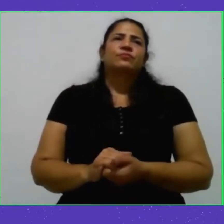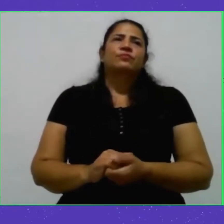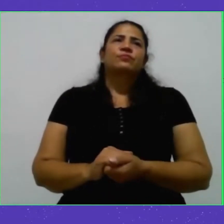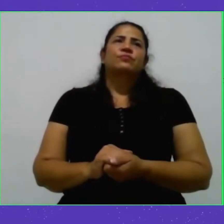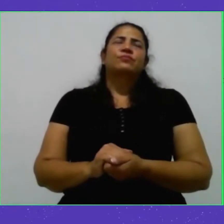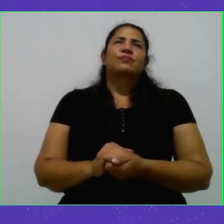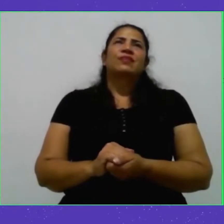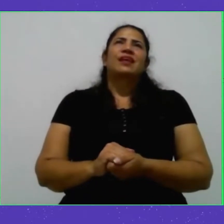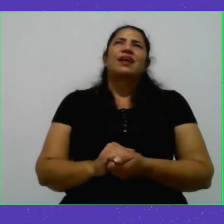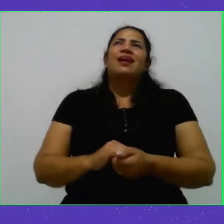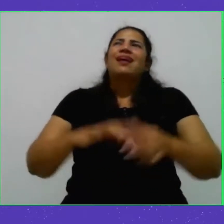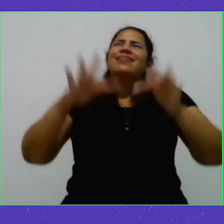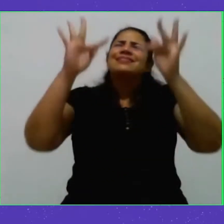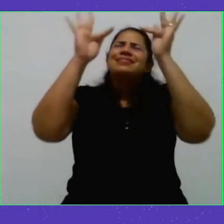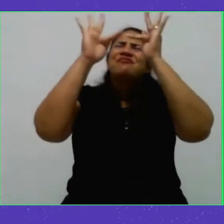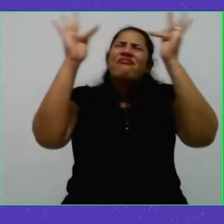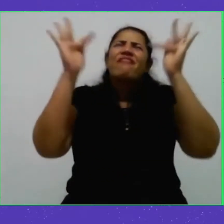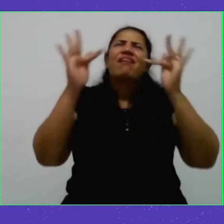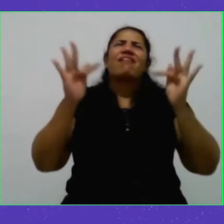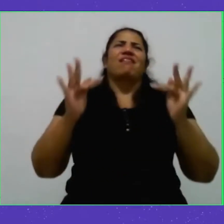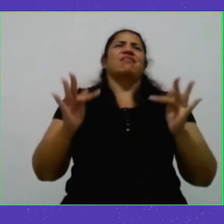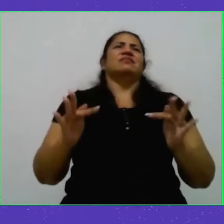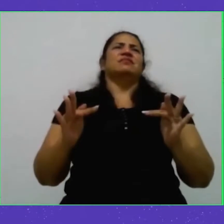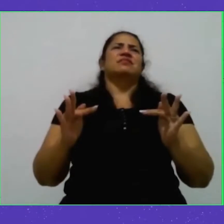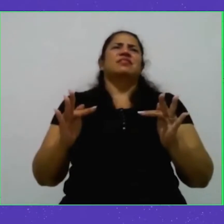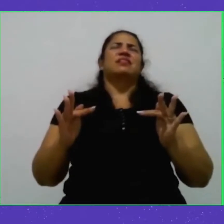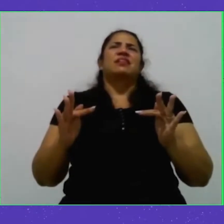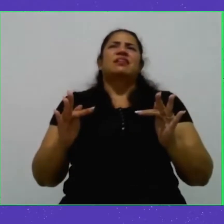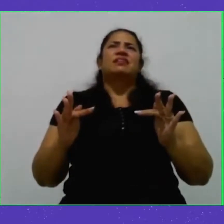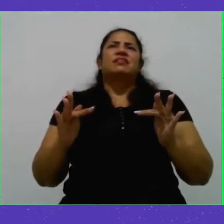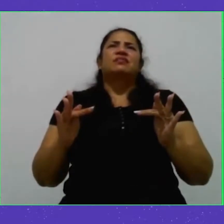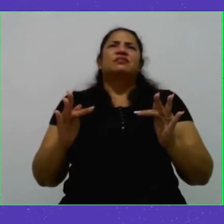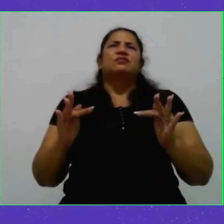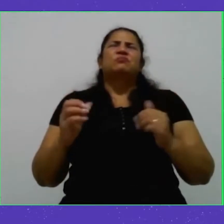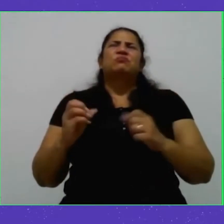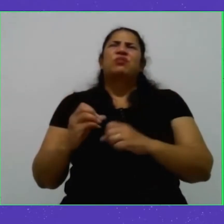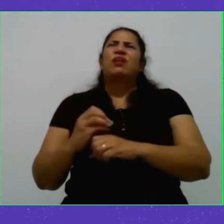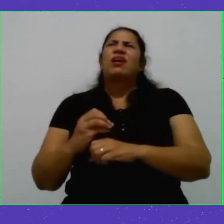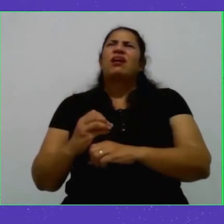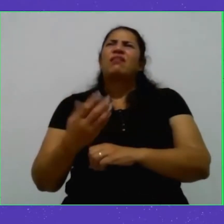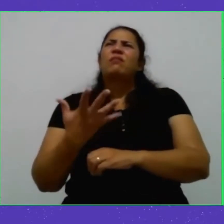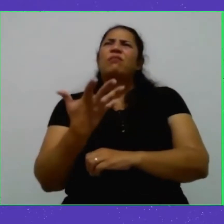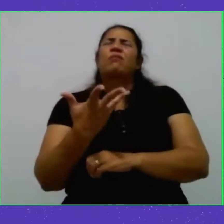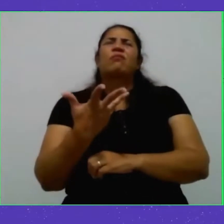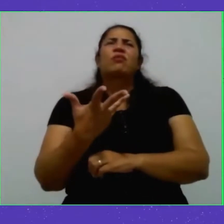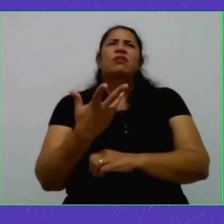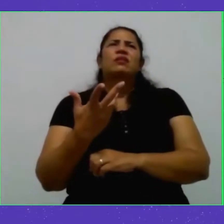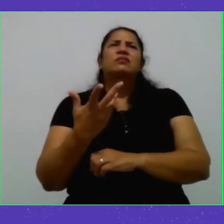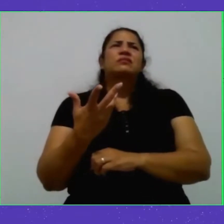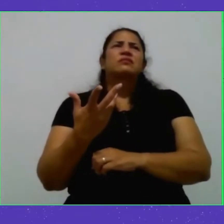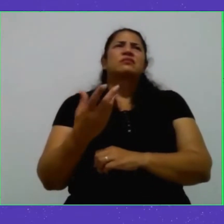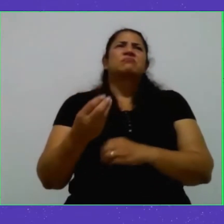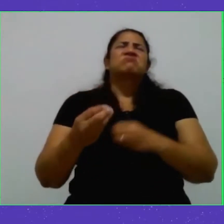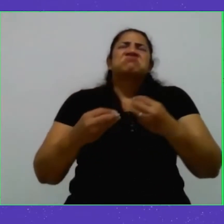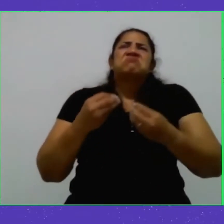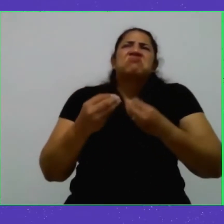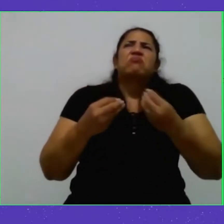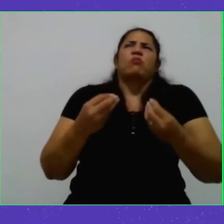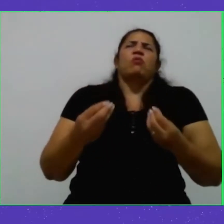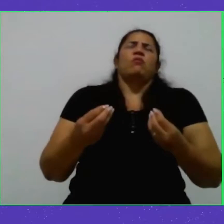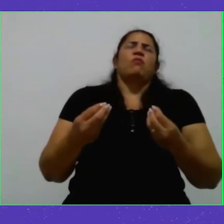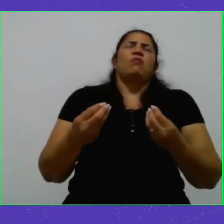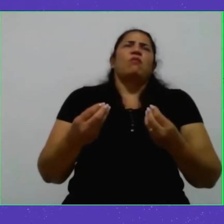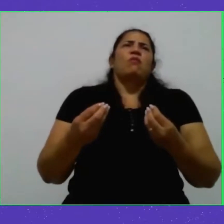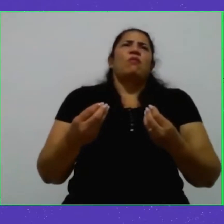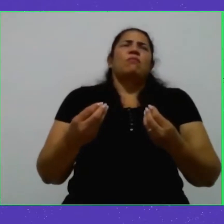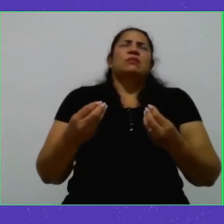alegria, esse louvor, essa glória? De onde vem? É uma coisa inexplicável do ponto de vista